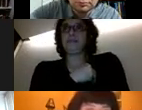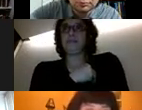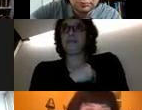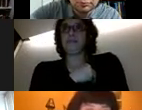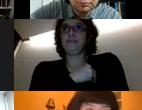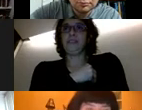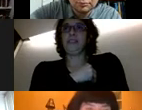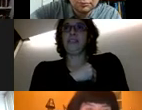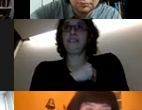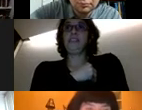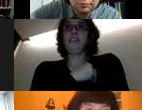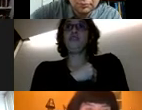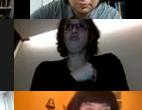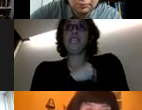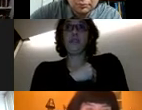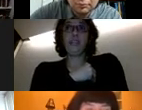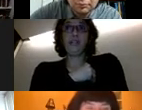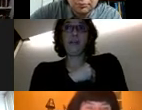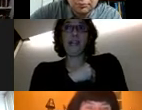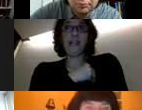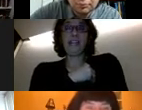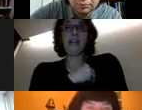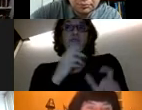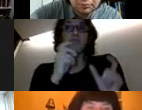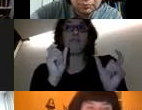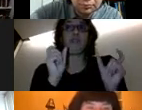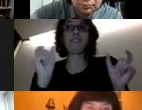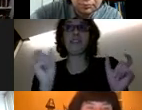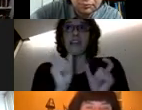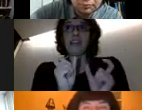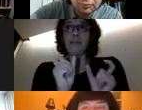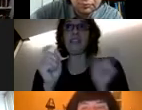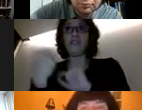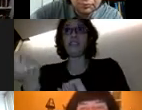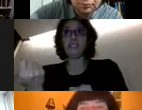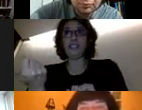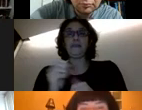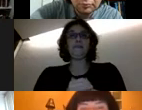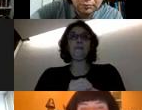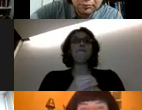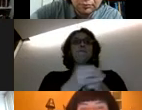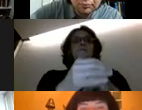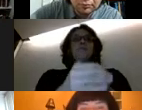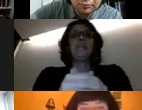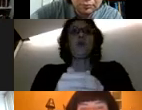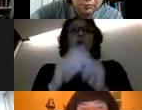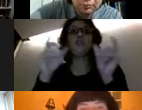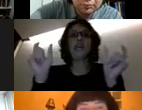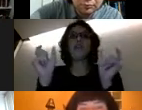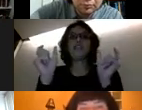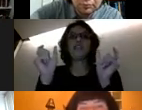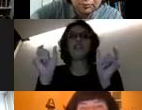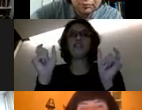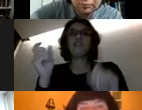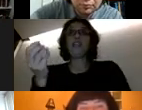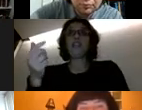pena. Si yo tuviera que ponerle una palabra lo más cercana al español de Chile, ¿no? Sí. Cuando